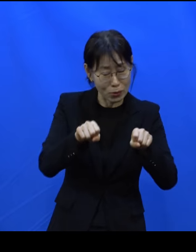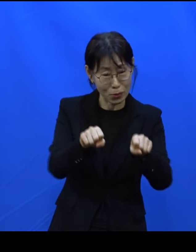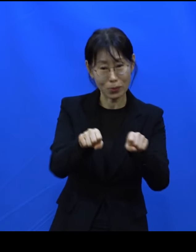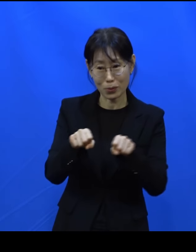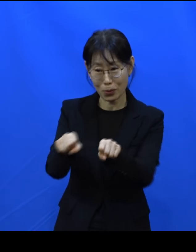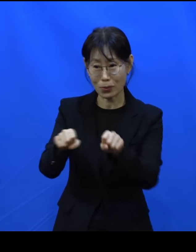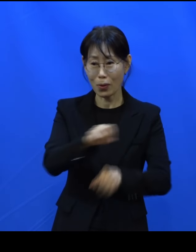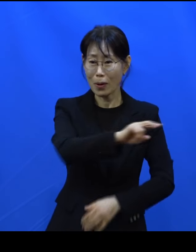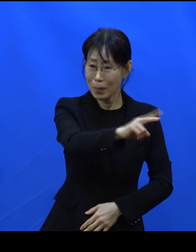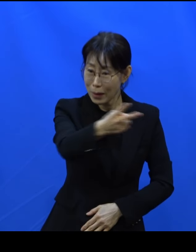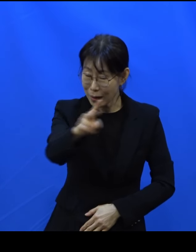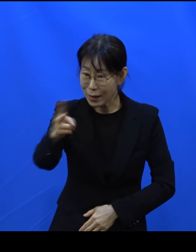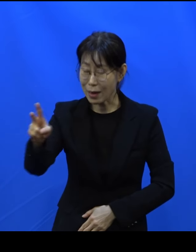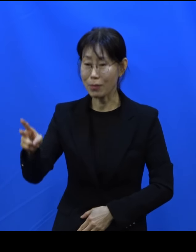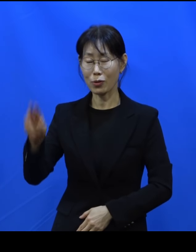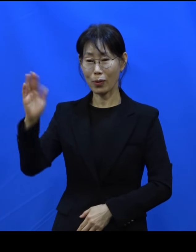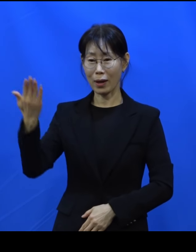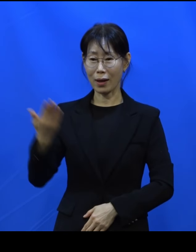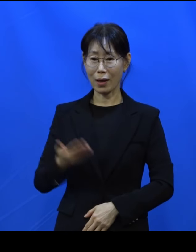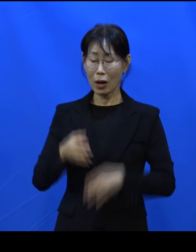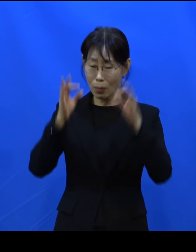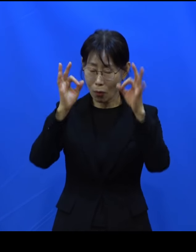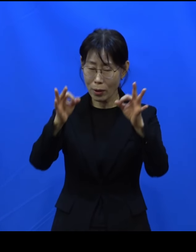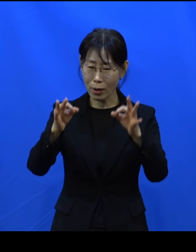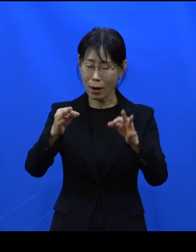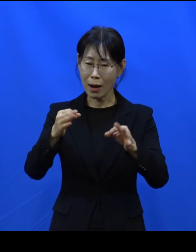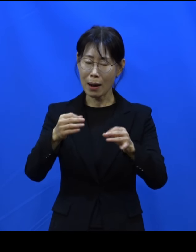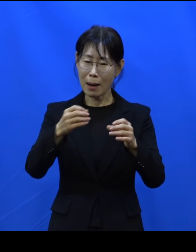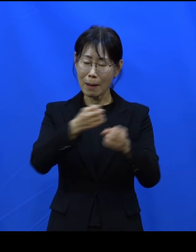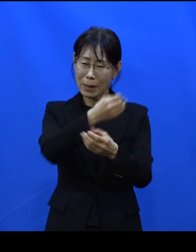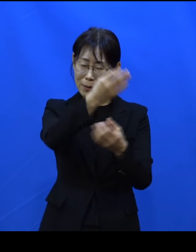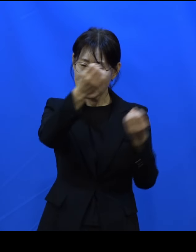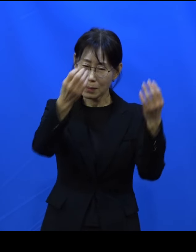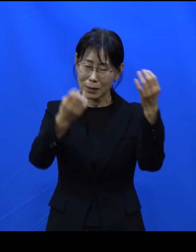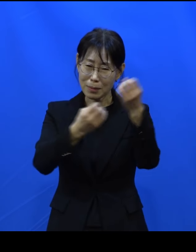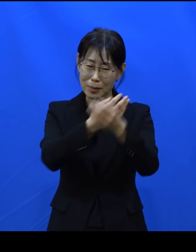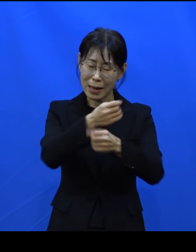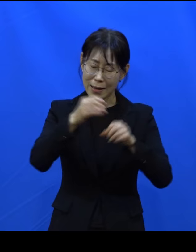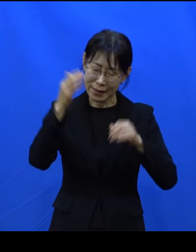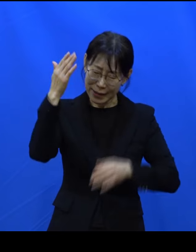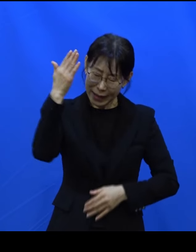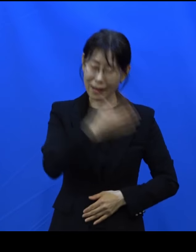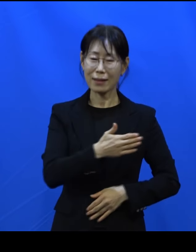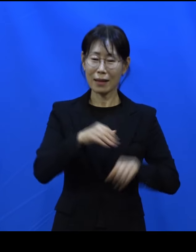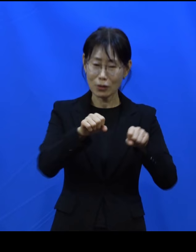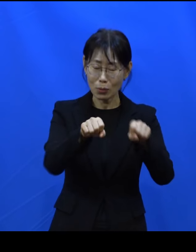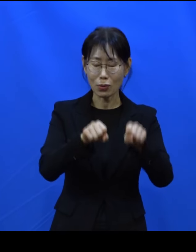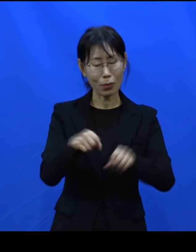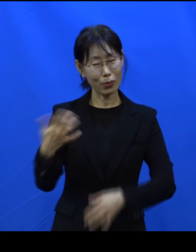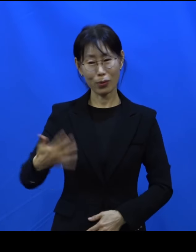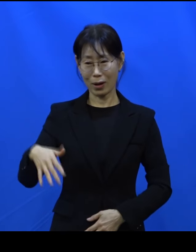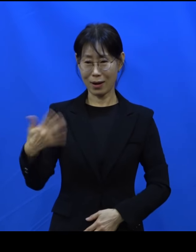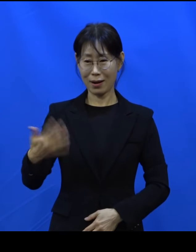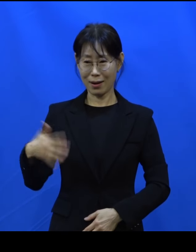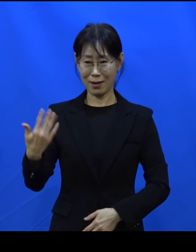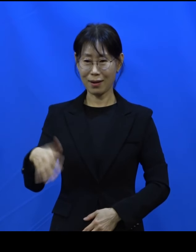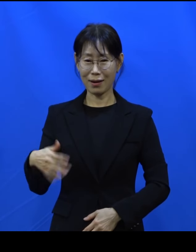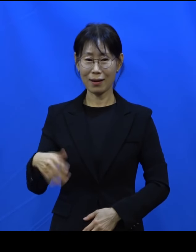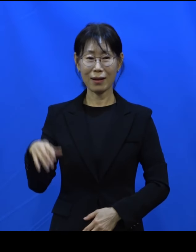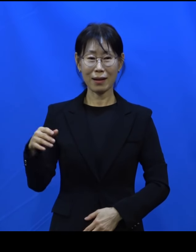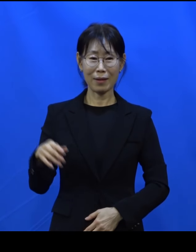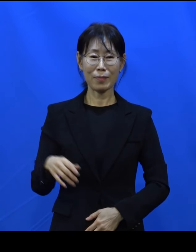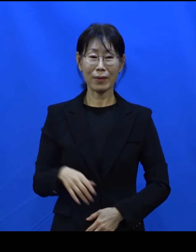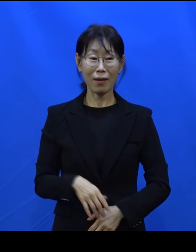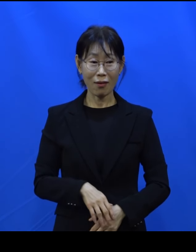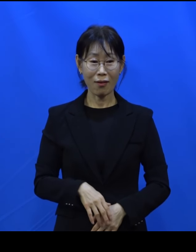너무 반질반질, 너무너무 잘하시는 거예요. 너무 최선을. 이게 우리 성도들의 사랑이 있는 거예요. 이 청소를 통하여 막 의자도